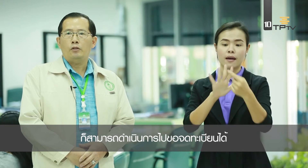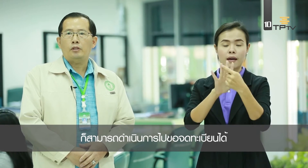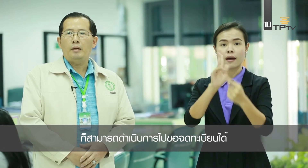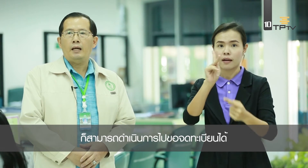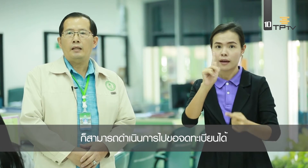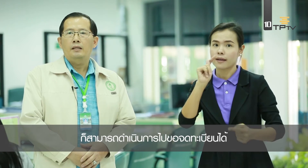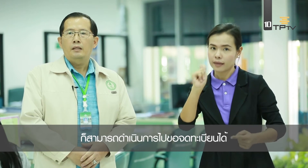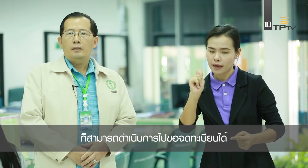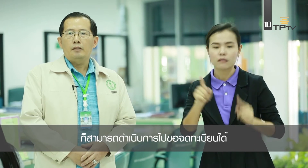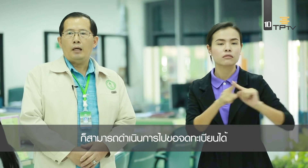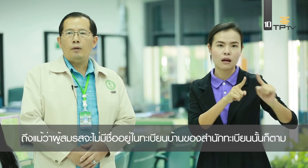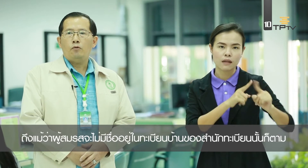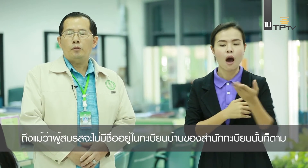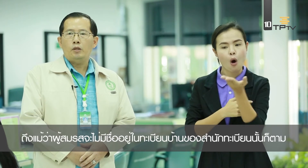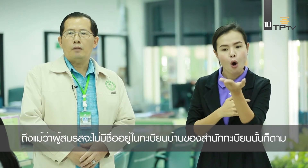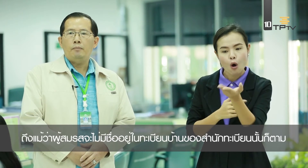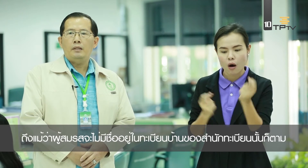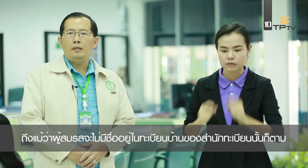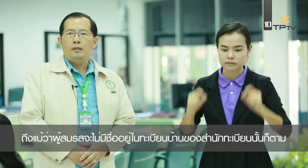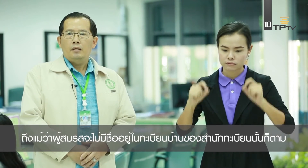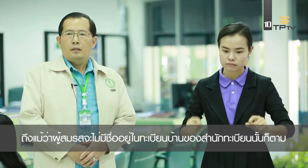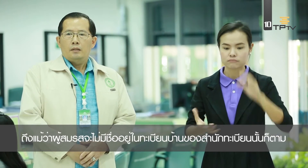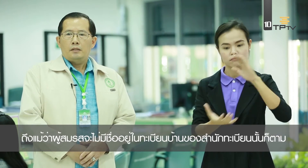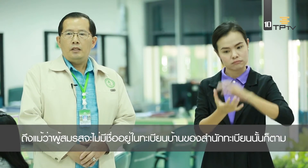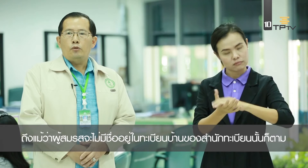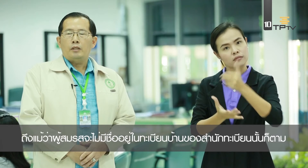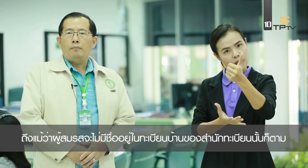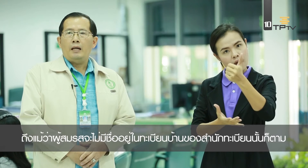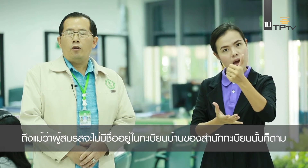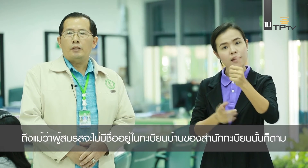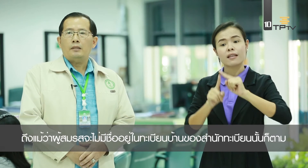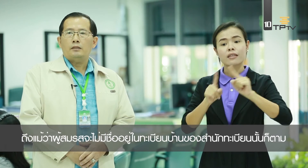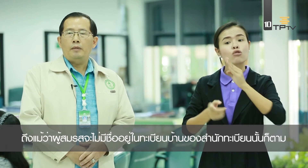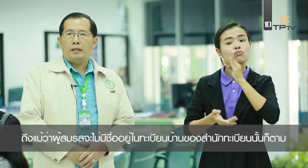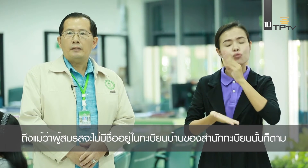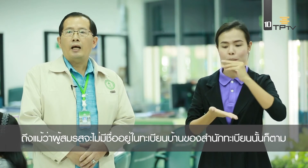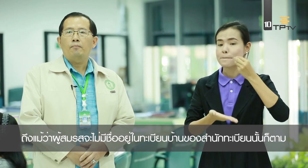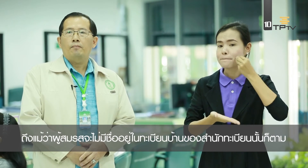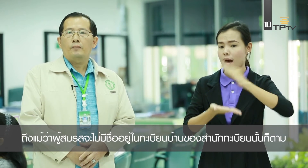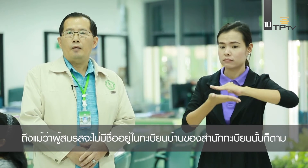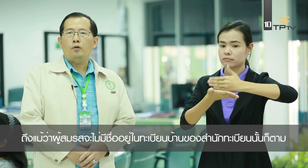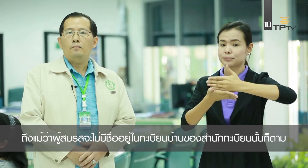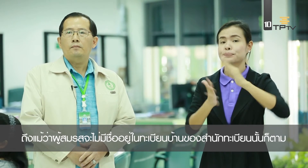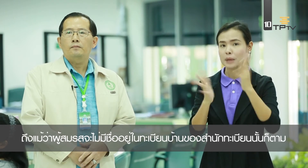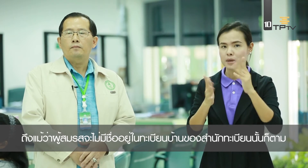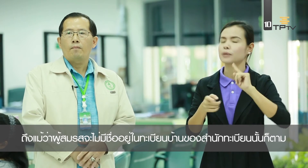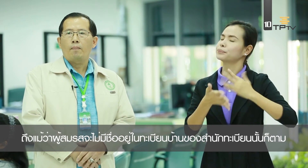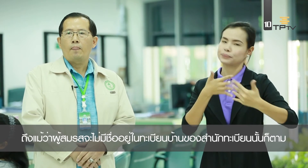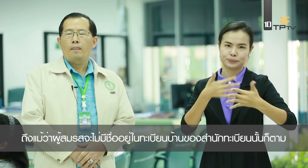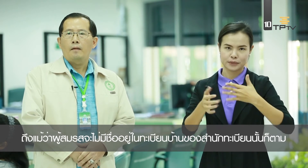ำเนินการไปขอจดทะเบียนได้ถึงแม้ว่าคู่สมรสจะไม่มีชื่ออยู่ในทะเบียนบ้านของสำนักทะเบียนนั้นก็ตามครับผ